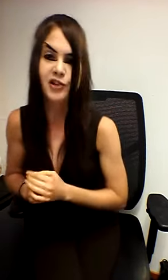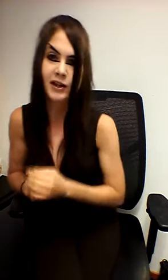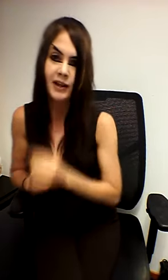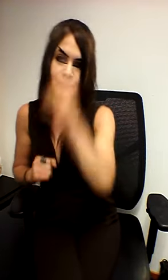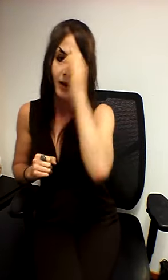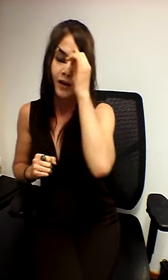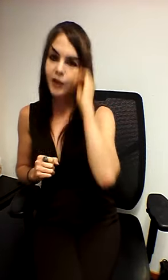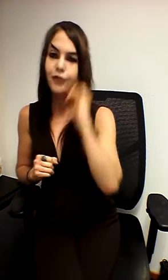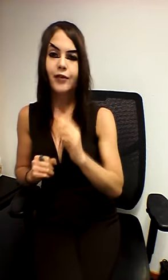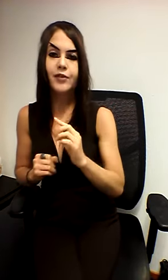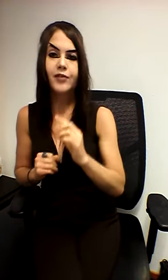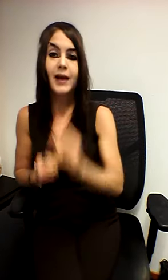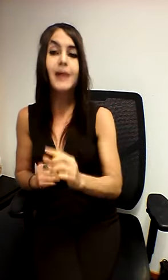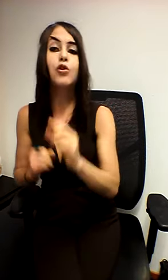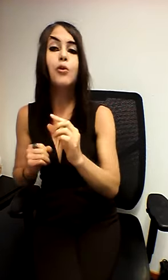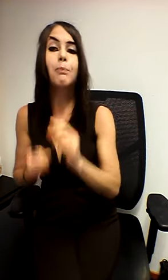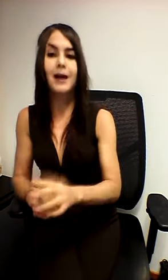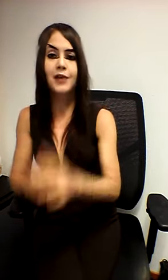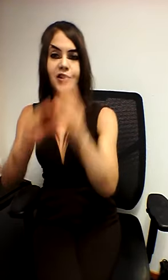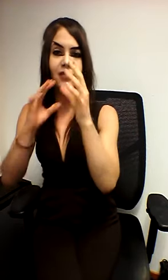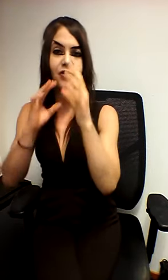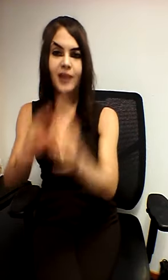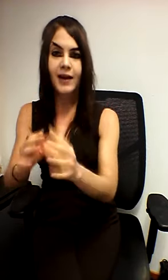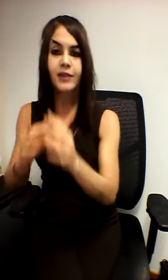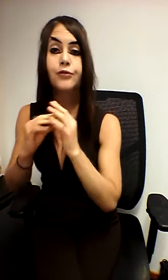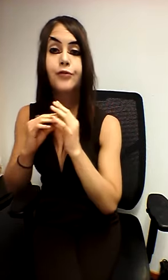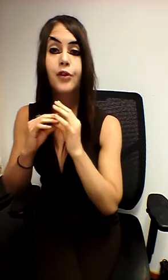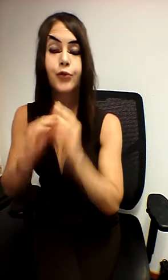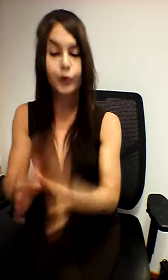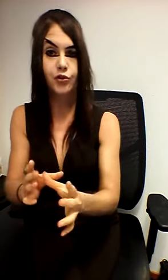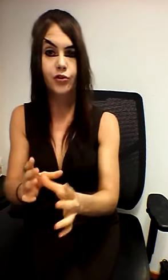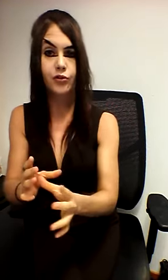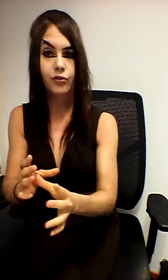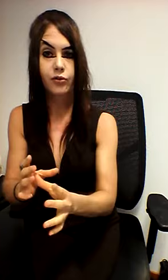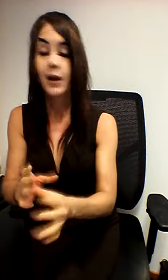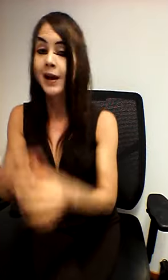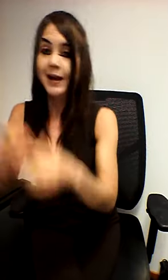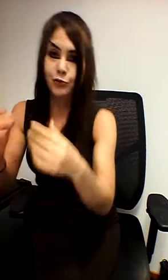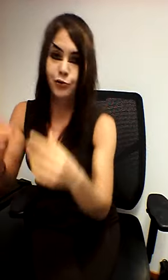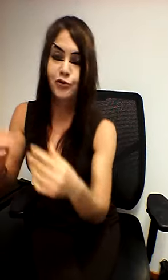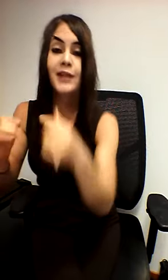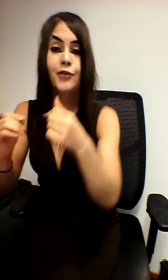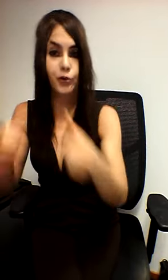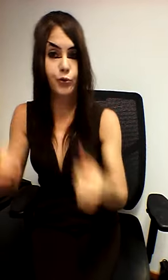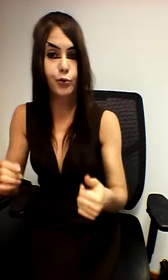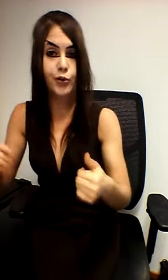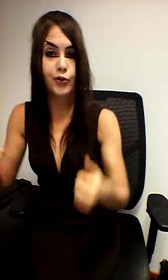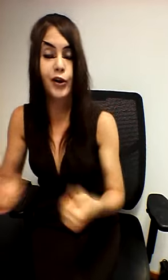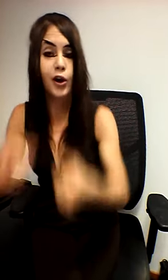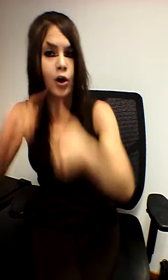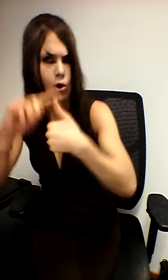beta-oxidatie, dat vindt enkel plaats in tijden van rust. En dus niet gedurende